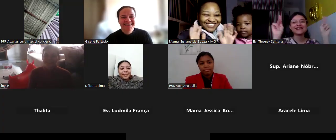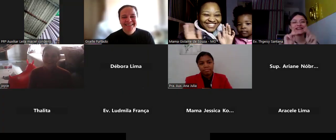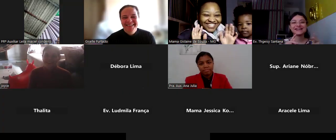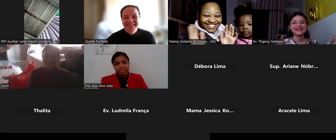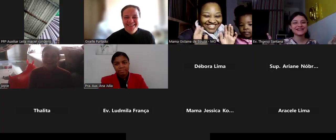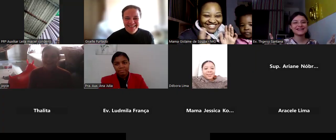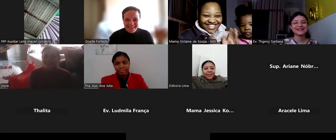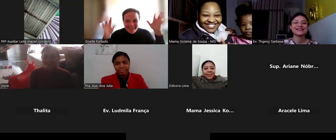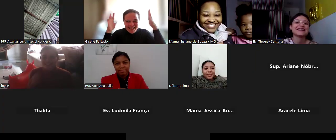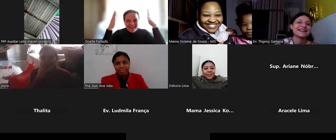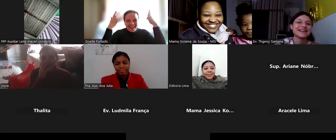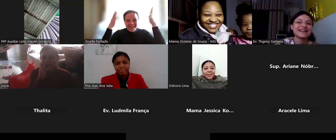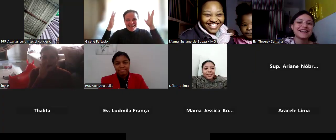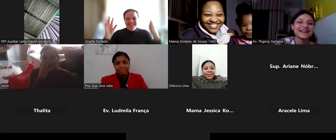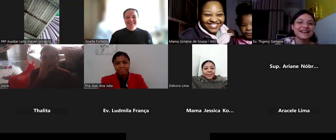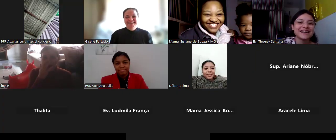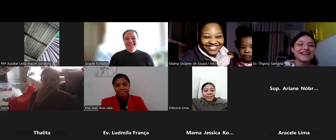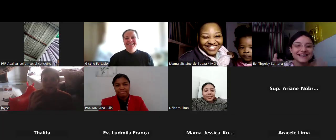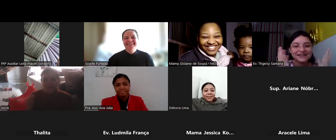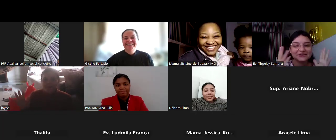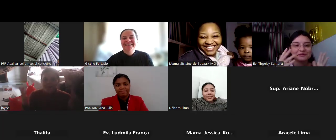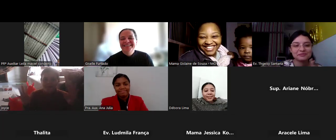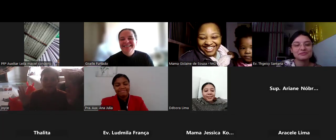Shalom. Shalom. Shalom.